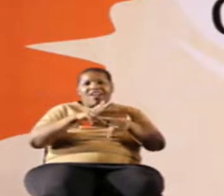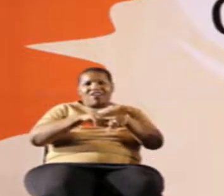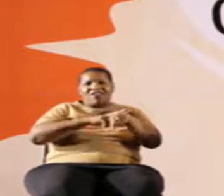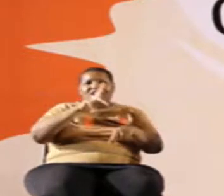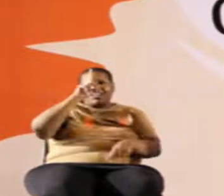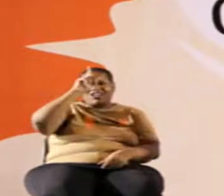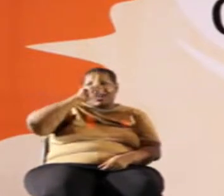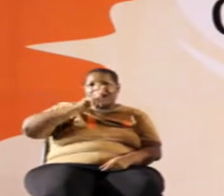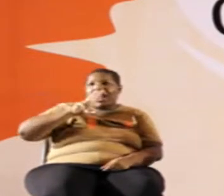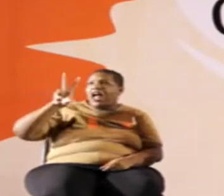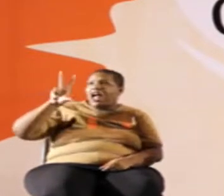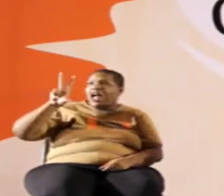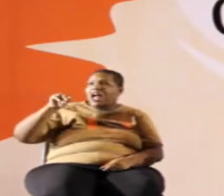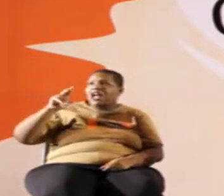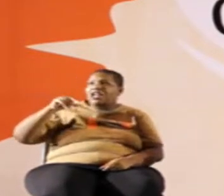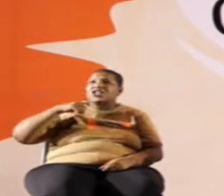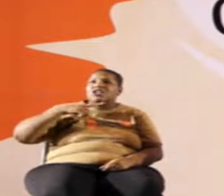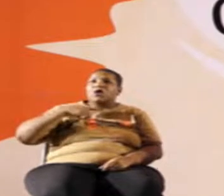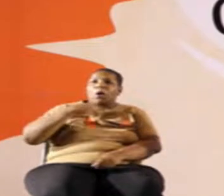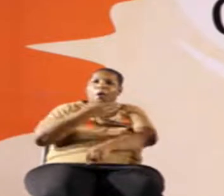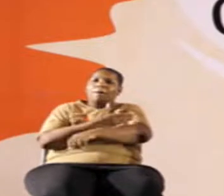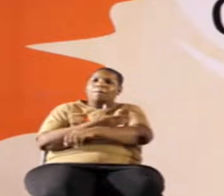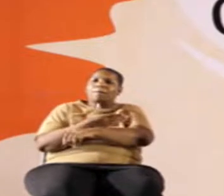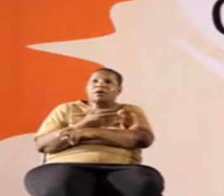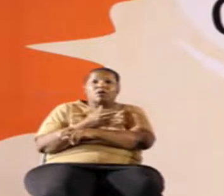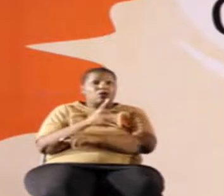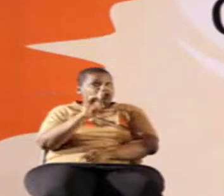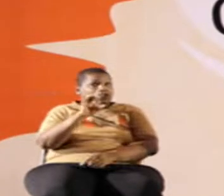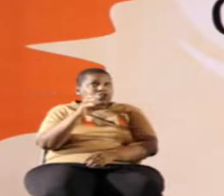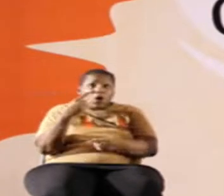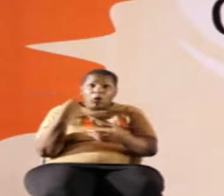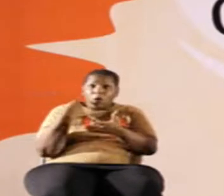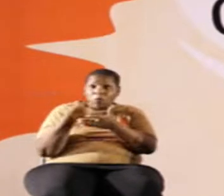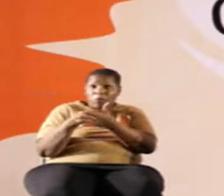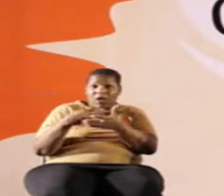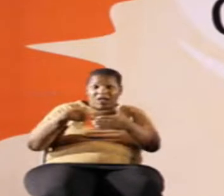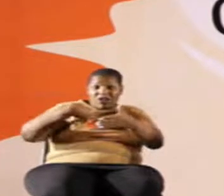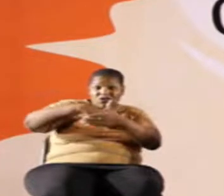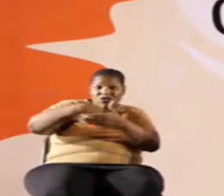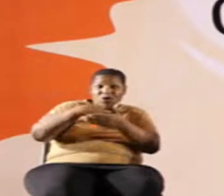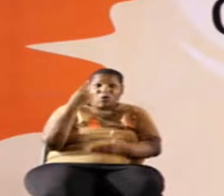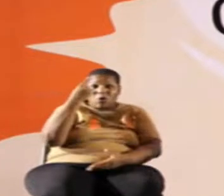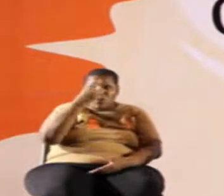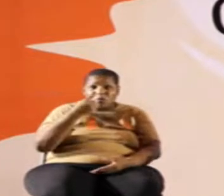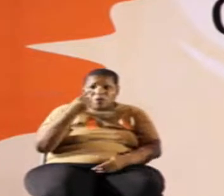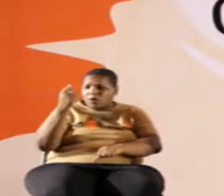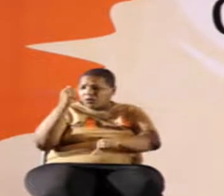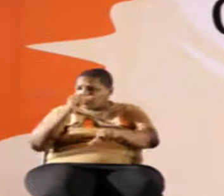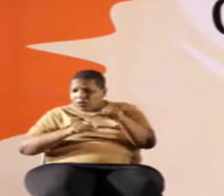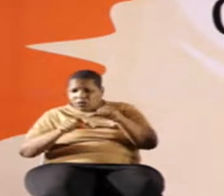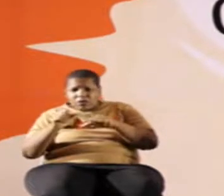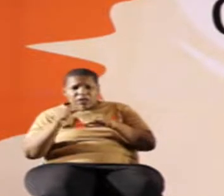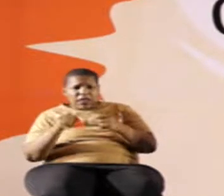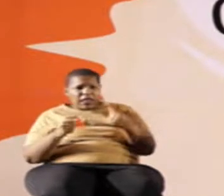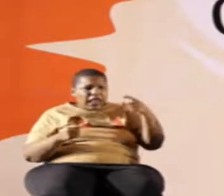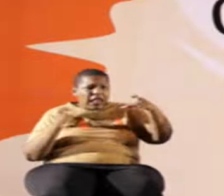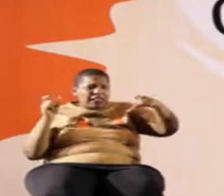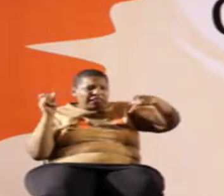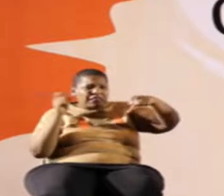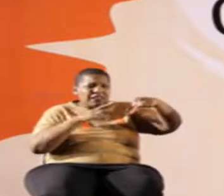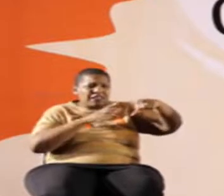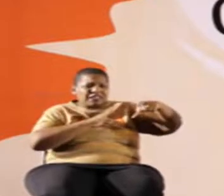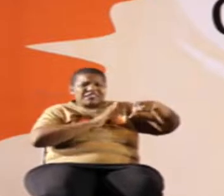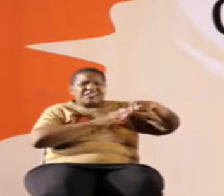amarelo, azul e branco da idolatrada. Só porque você joga, há uma hora em que tudo roga. Cada gol é um peito,